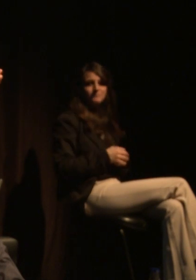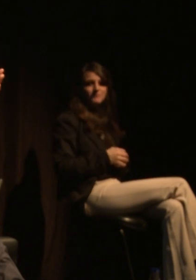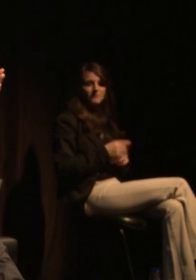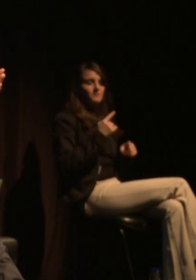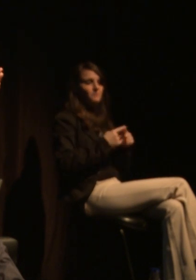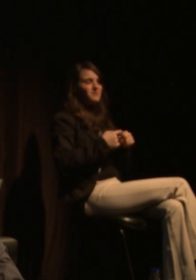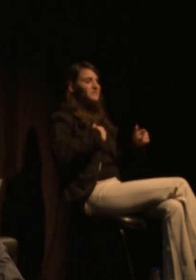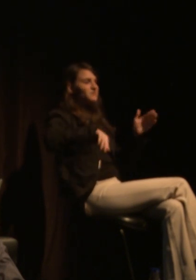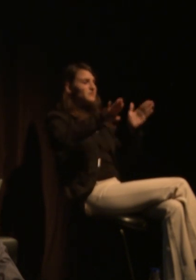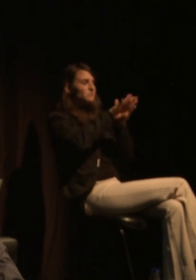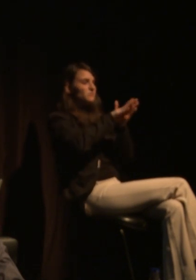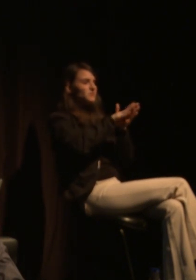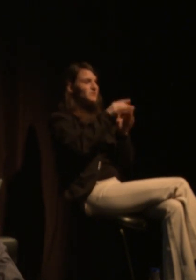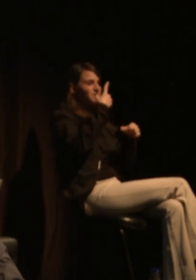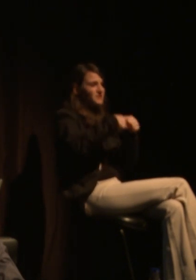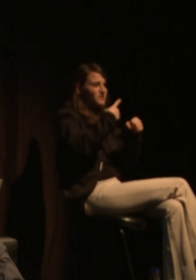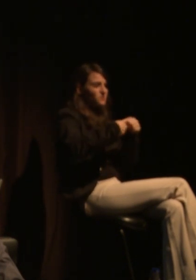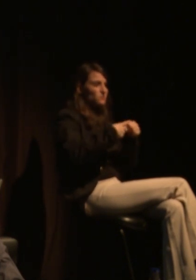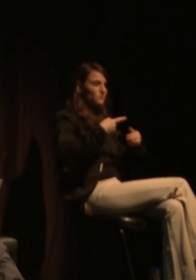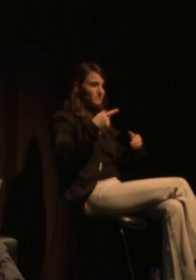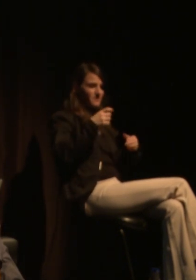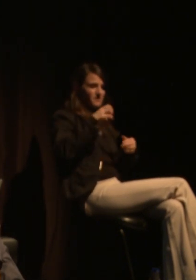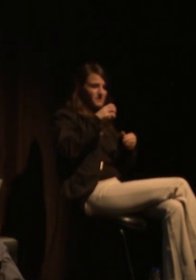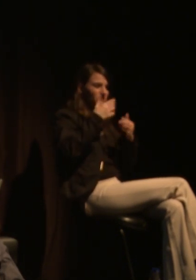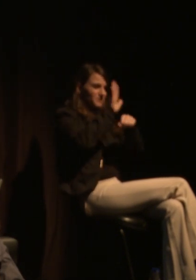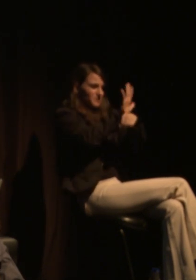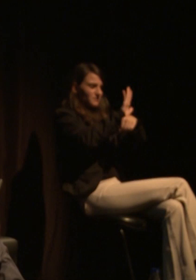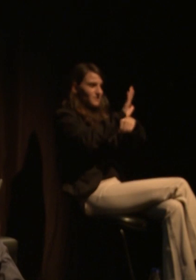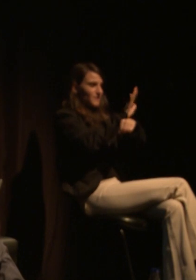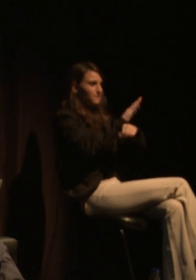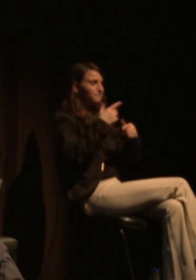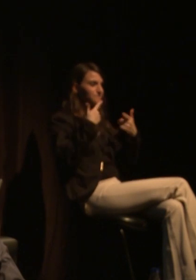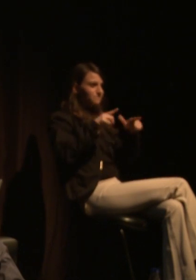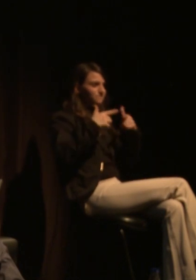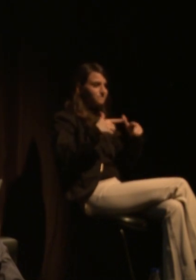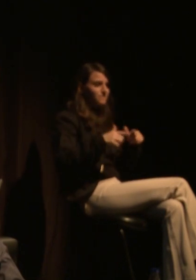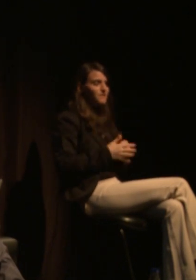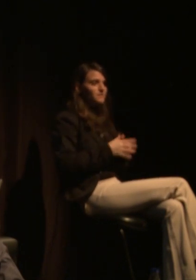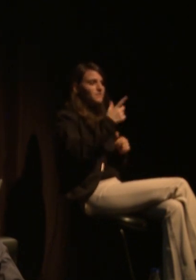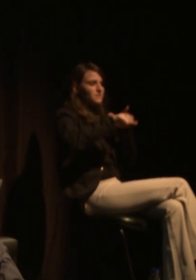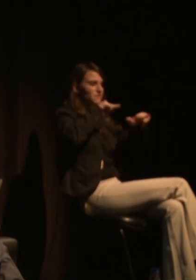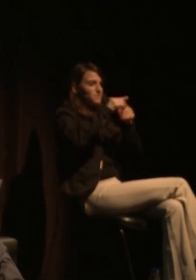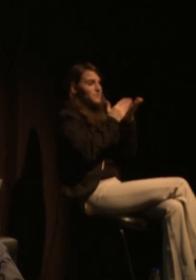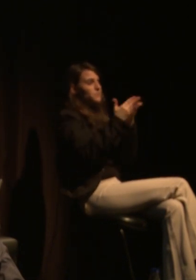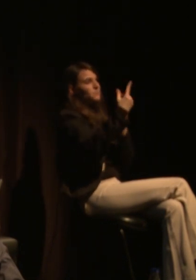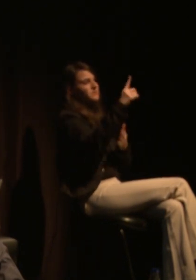Porque eu cheguei do interior, eu tinha sido crítico de cinema. Eu comecei a trabalhar aos 16